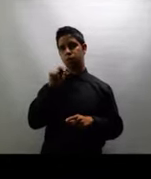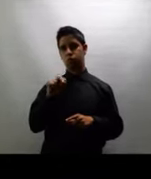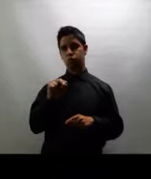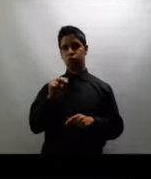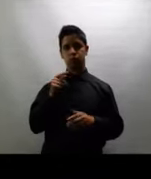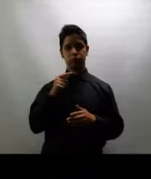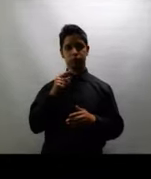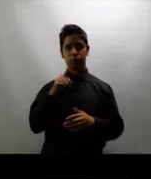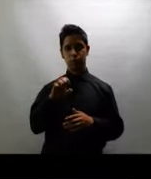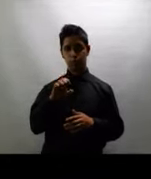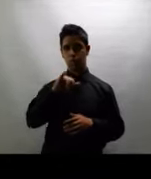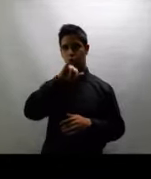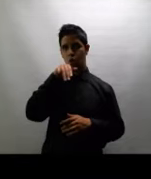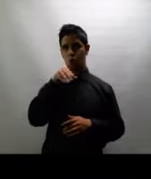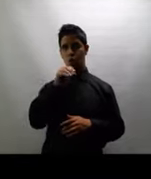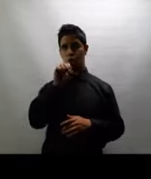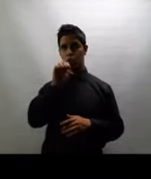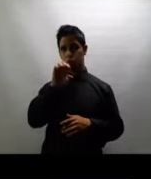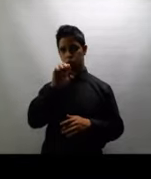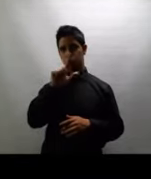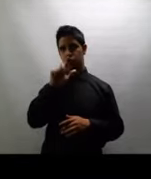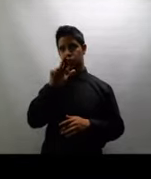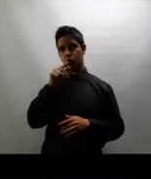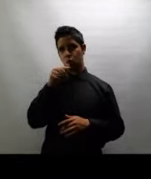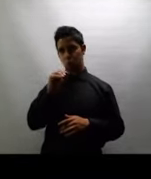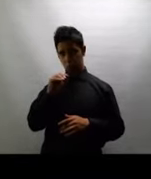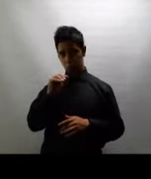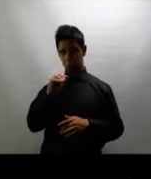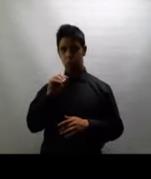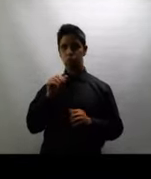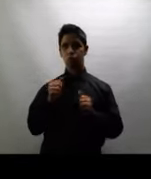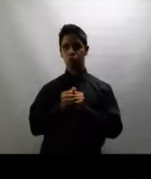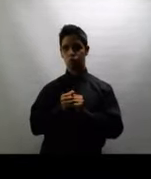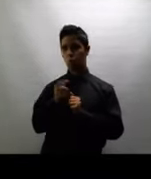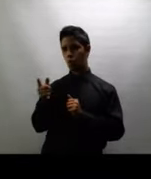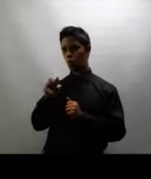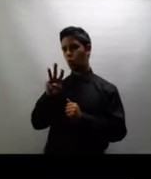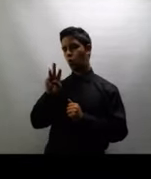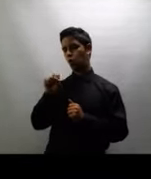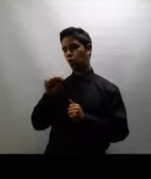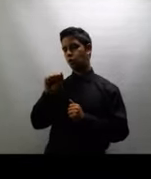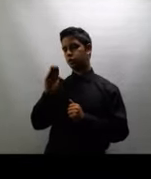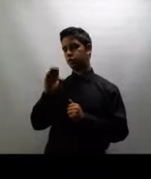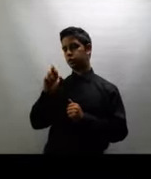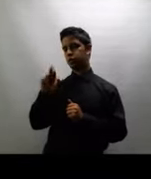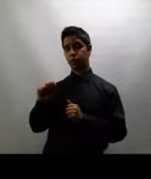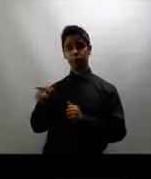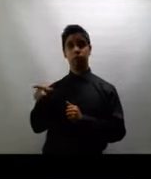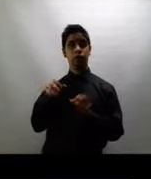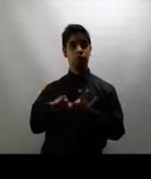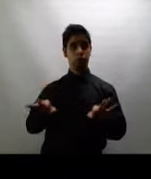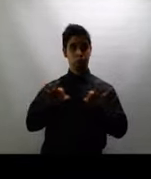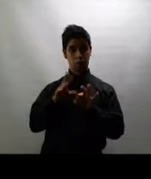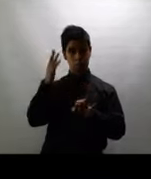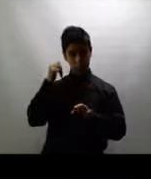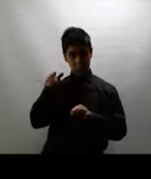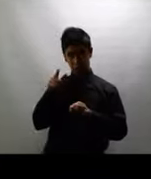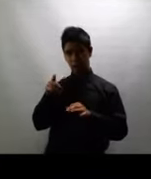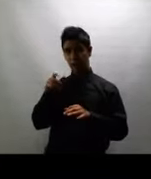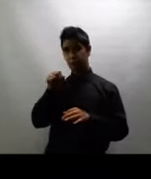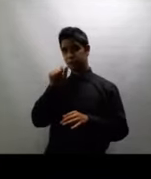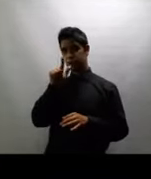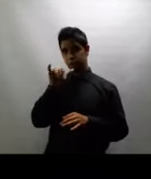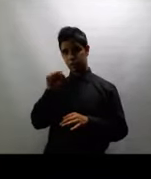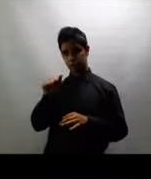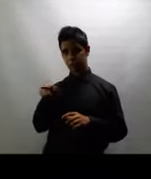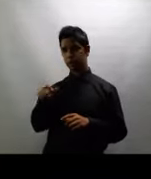José Lugo con Guasábara. importante en la salsa. José Lugo no, se nos